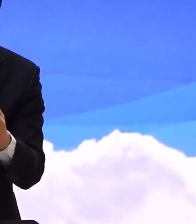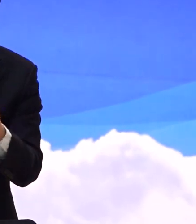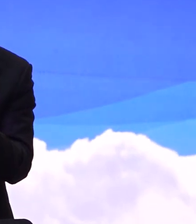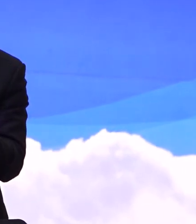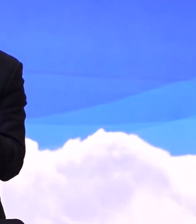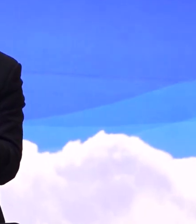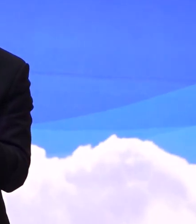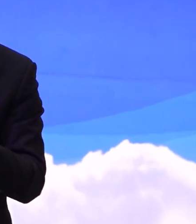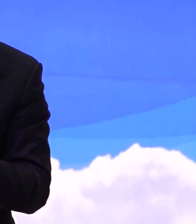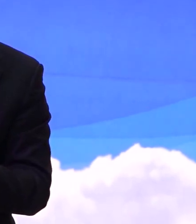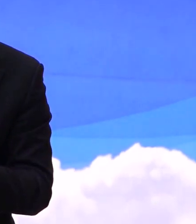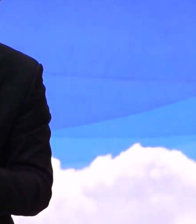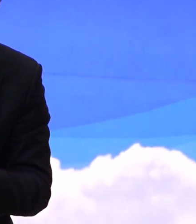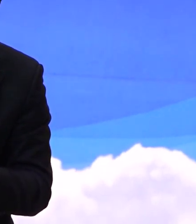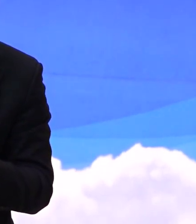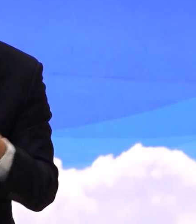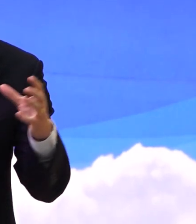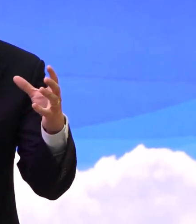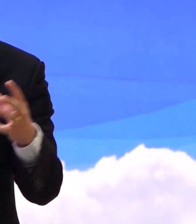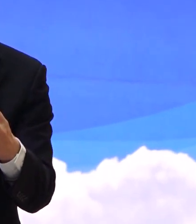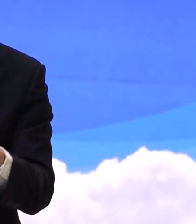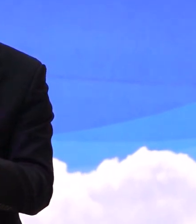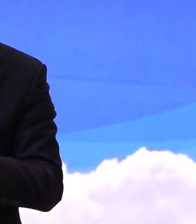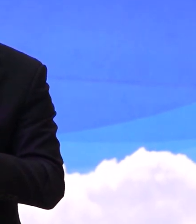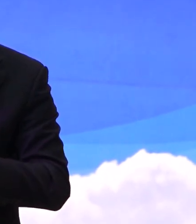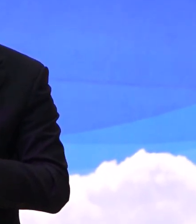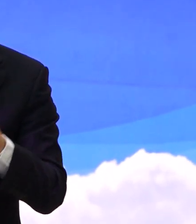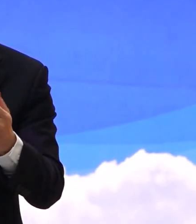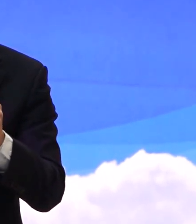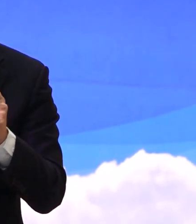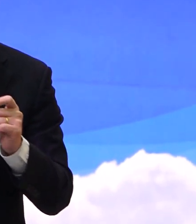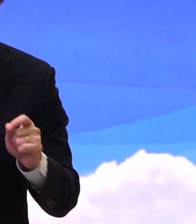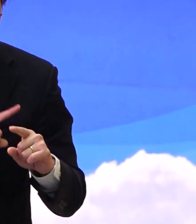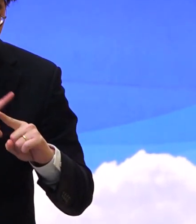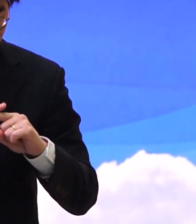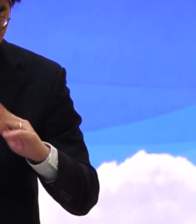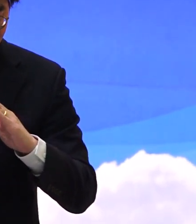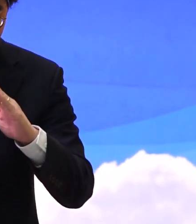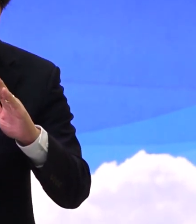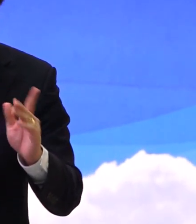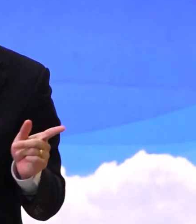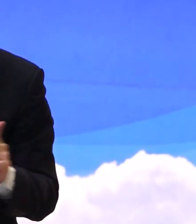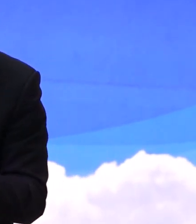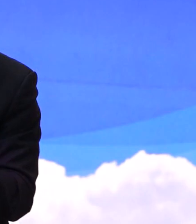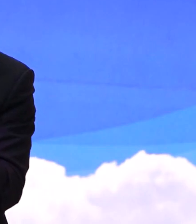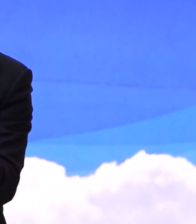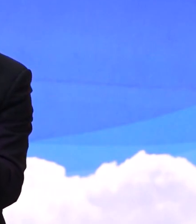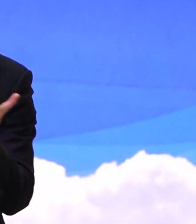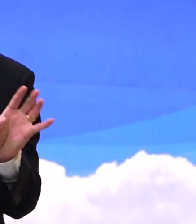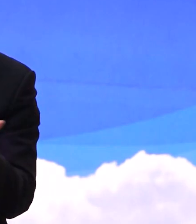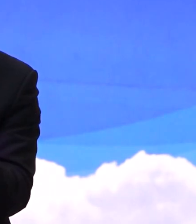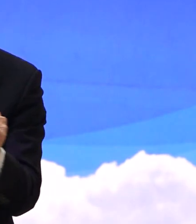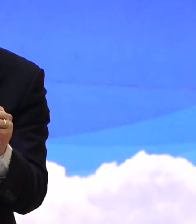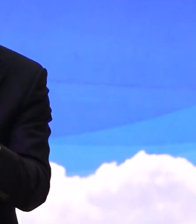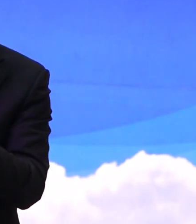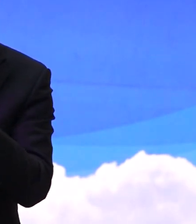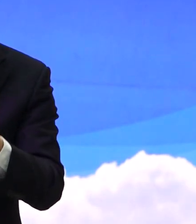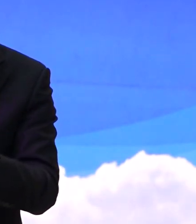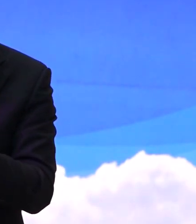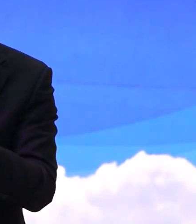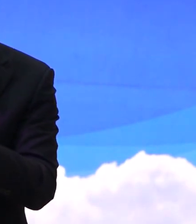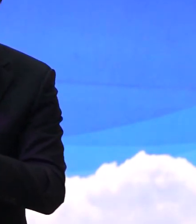하시니 감사합니다. 우리 영천제일가족 한 분 한 분, 각 가정마다 하나님을 예배하는 예배자